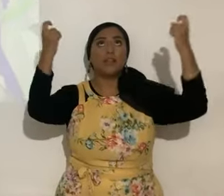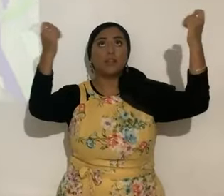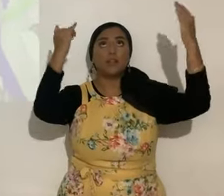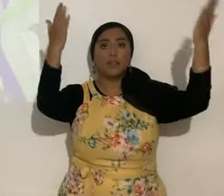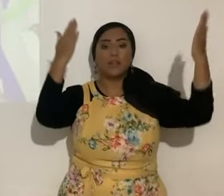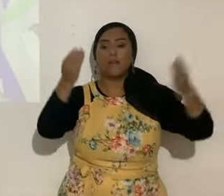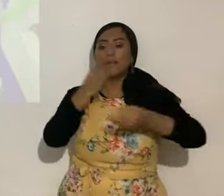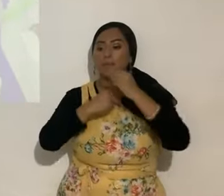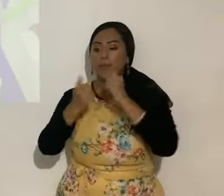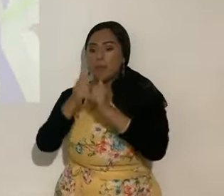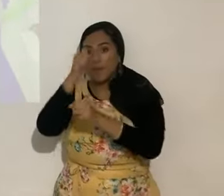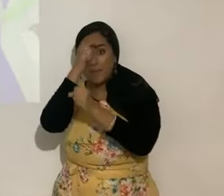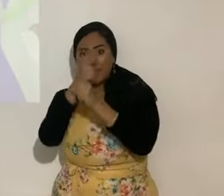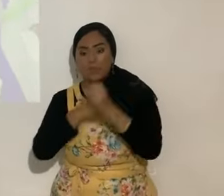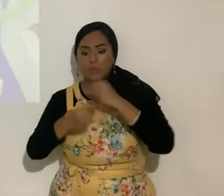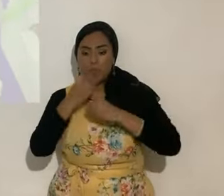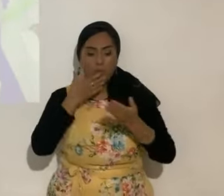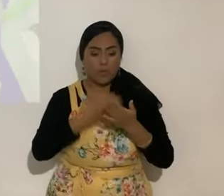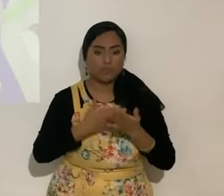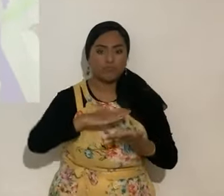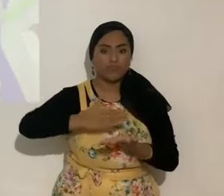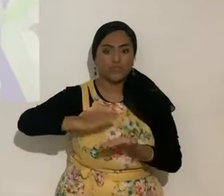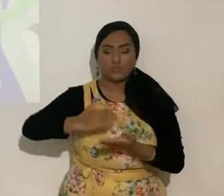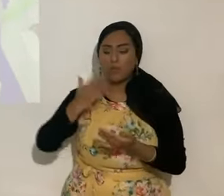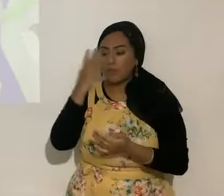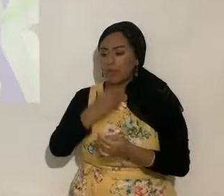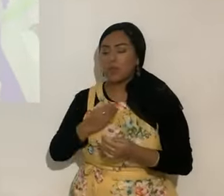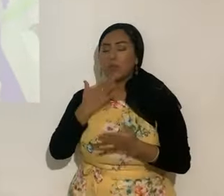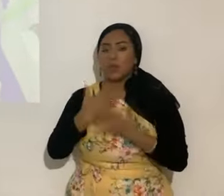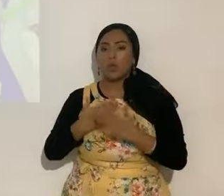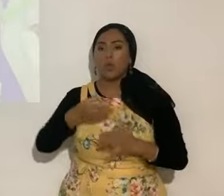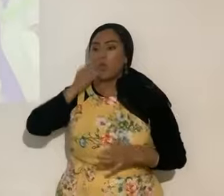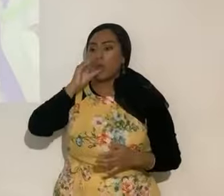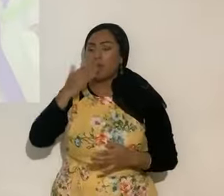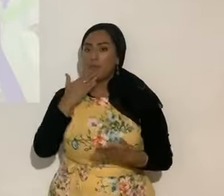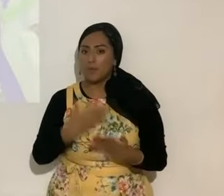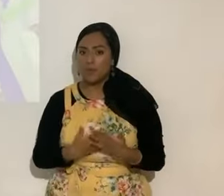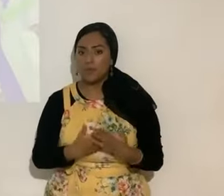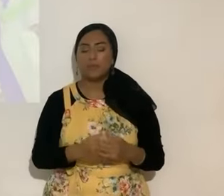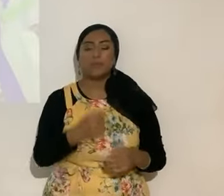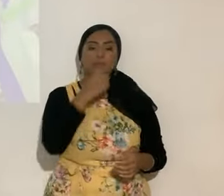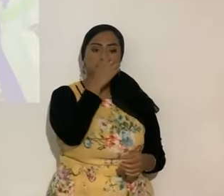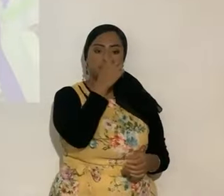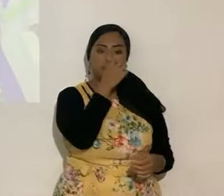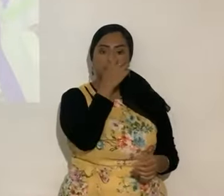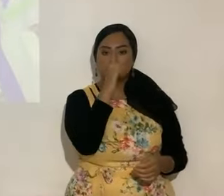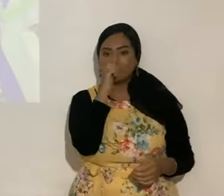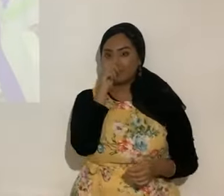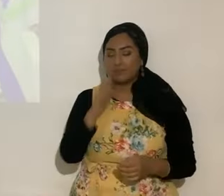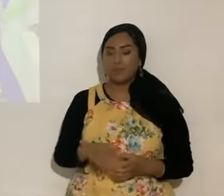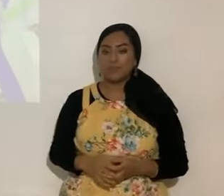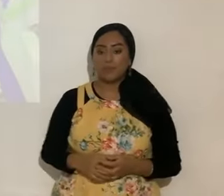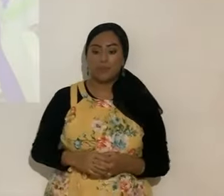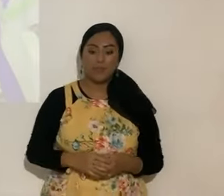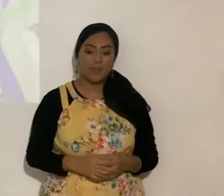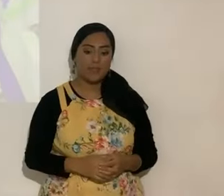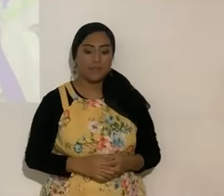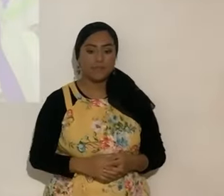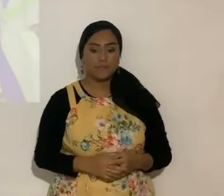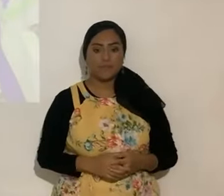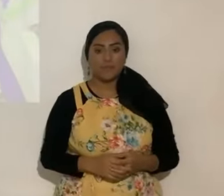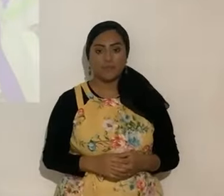comer con los hermanos, comer rico, cosas ricas, bebidas ricas, sí, aleluya, bueno, entonces,